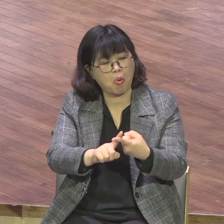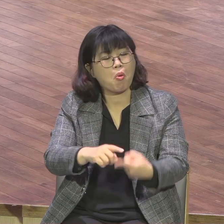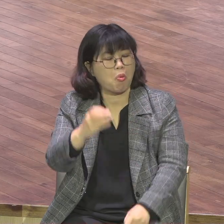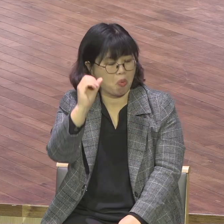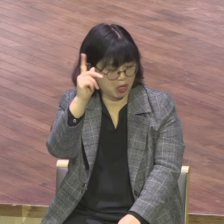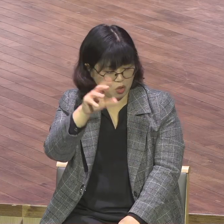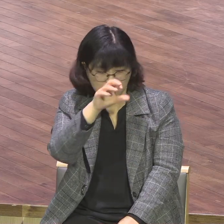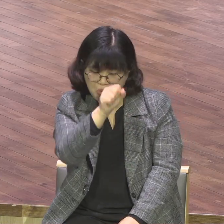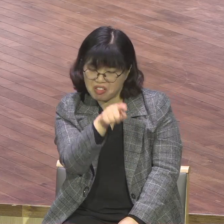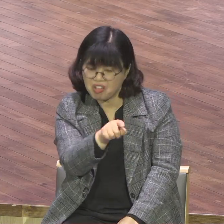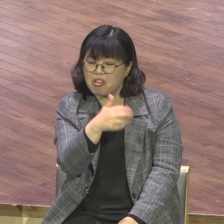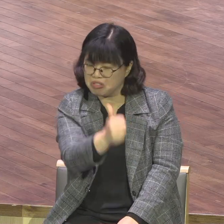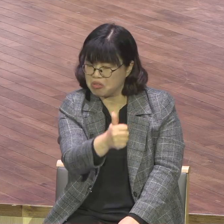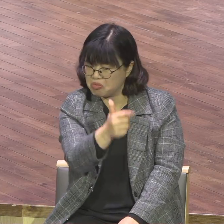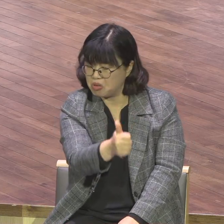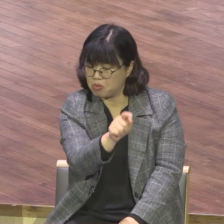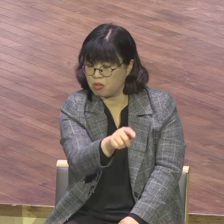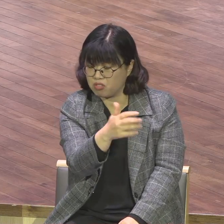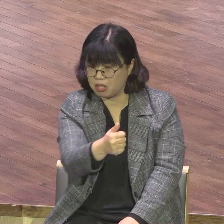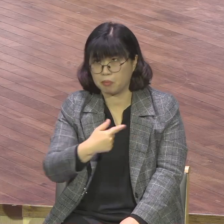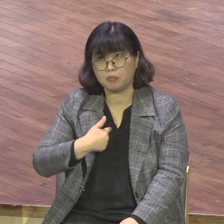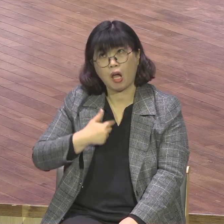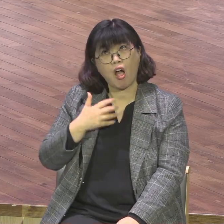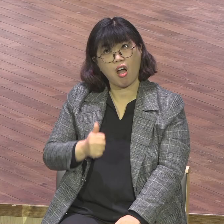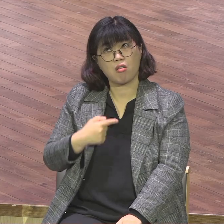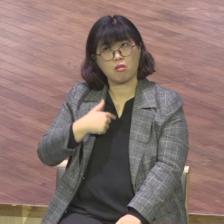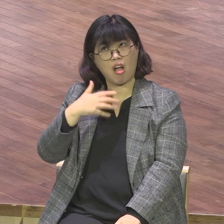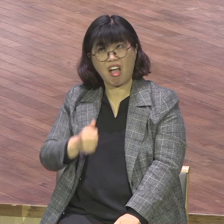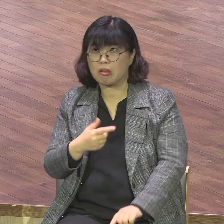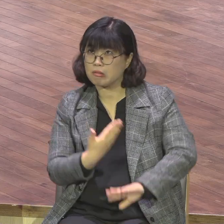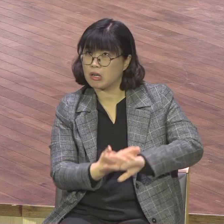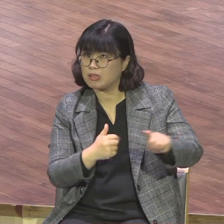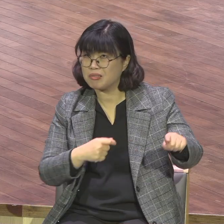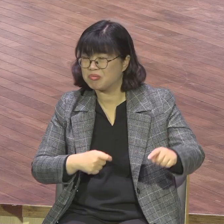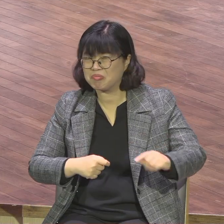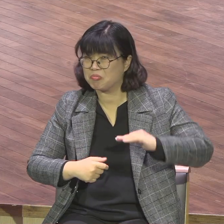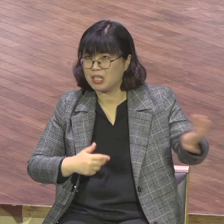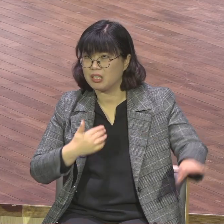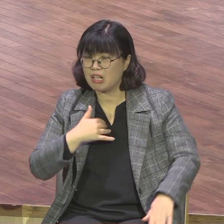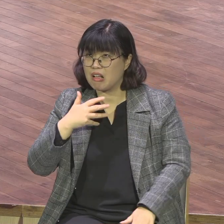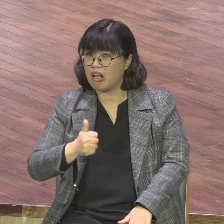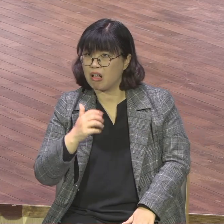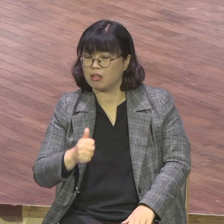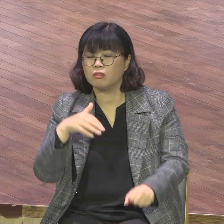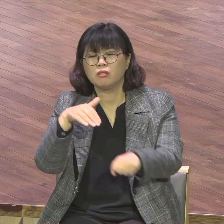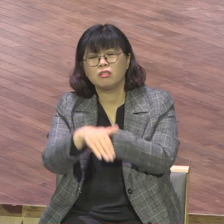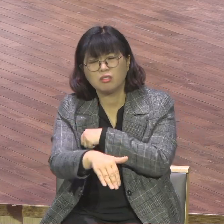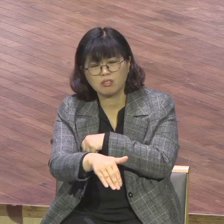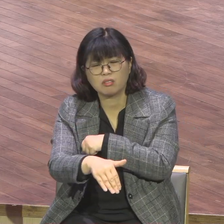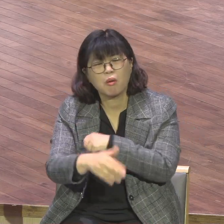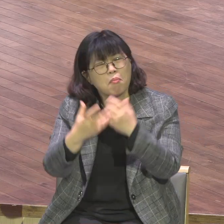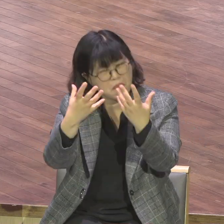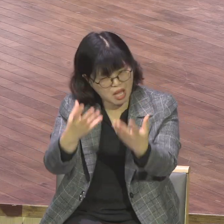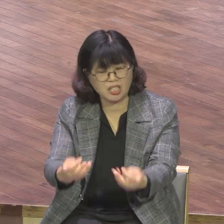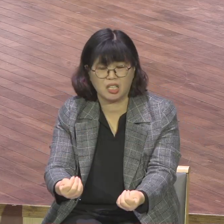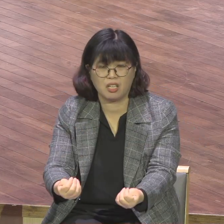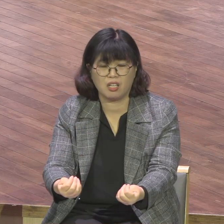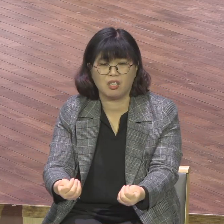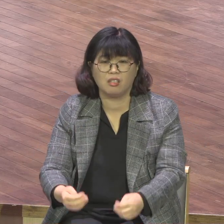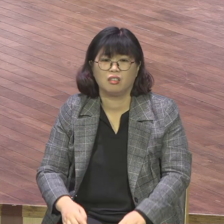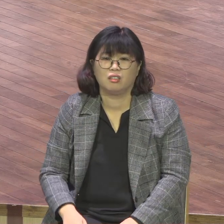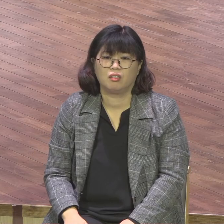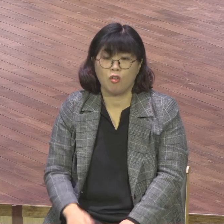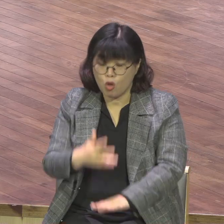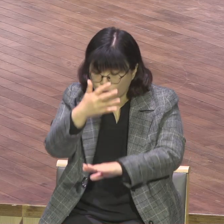채 창세기 3장, 6장, 11장 세상 문화에 휩쓸려 떠내려가게 돼 있어요. 자, 지금 현실을 보면요,